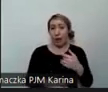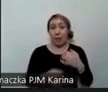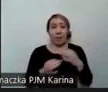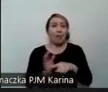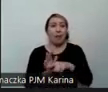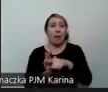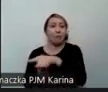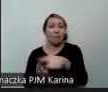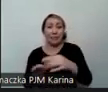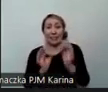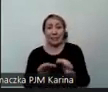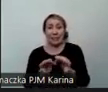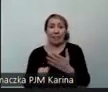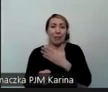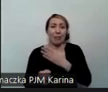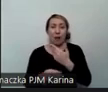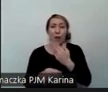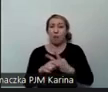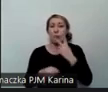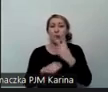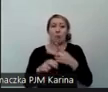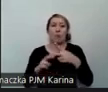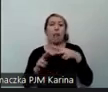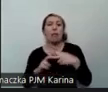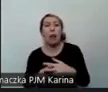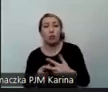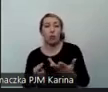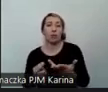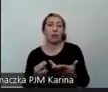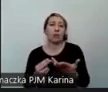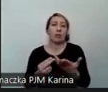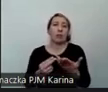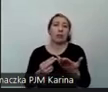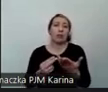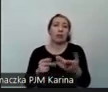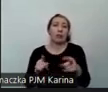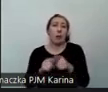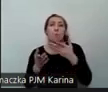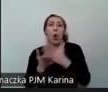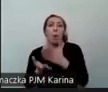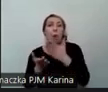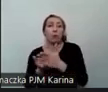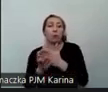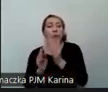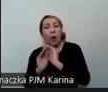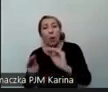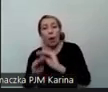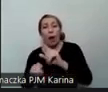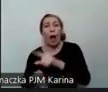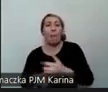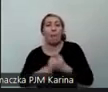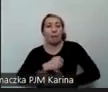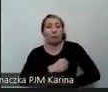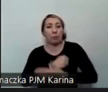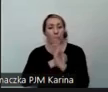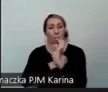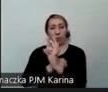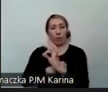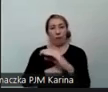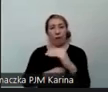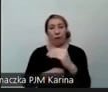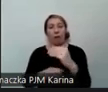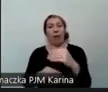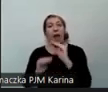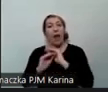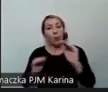ma dostępnych narzędzi i pomocy dydaktycznych, które wspierałyby ich edukację w polskim